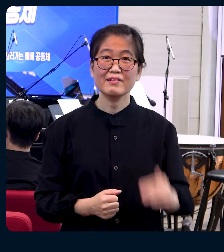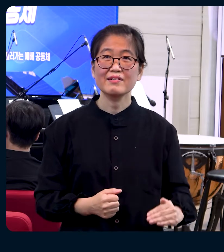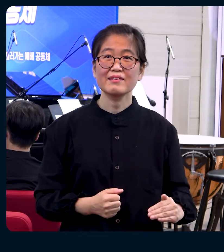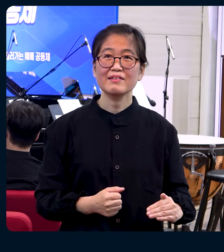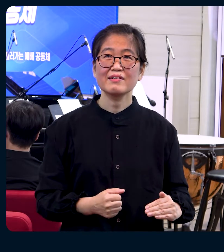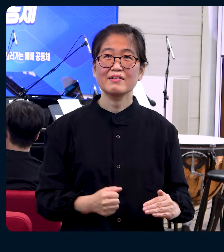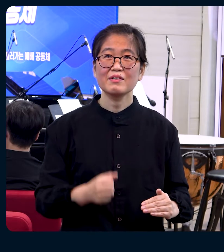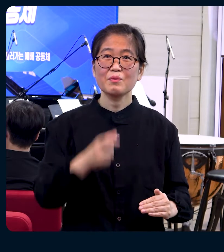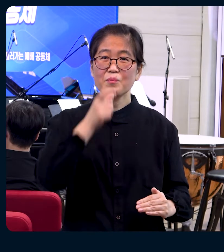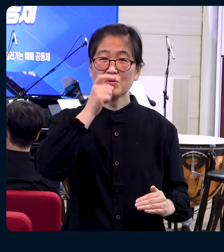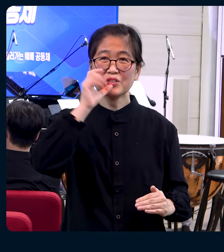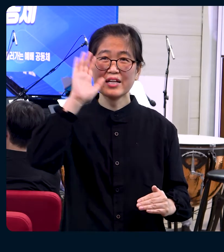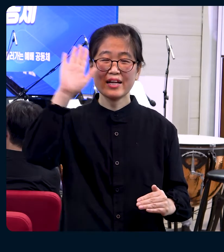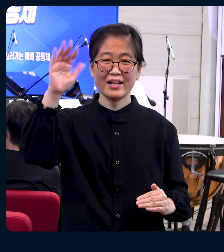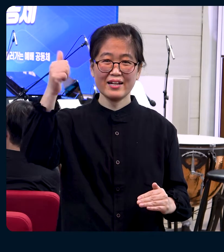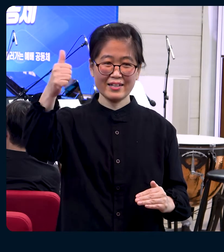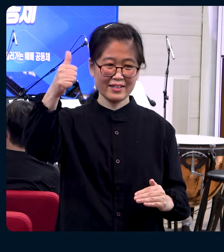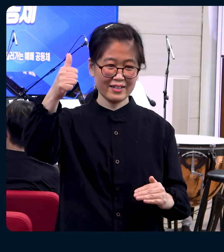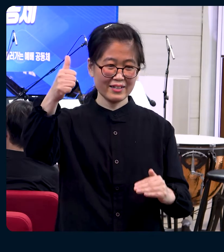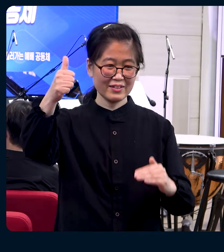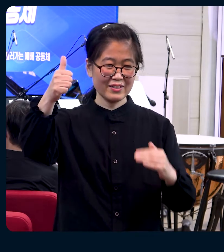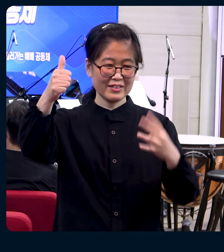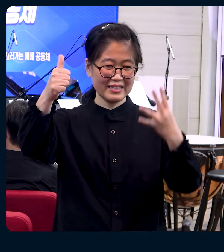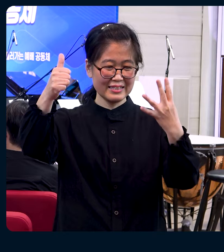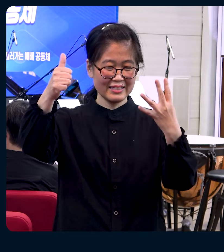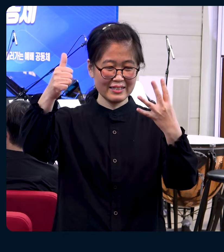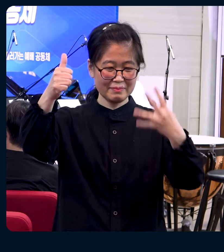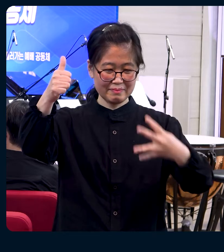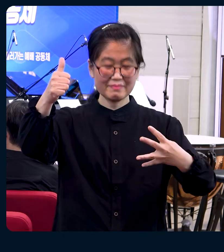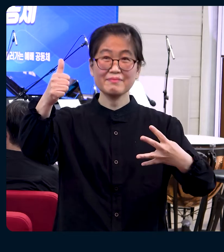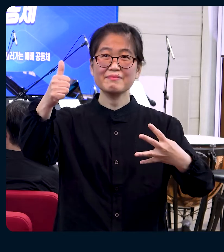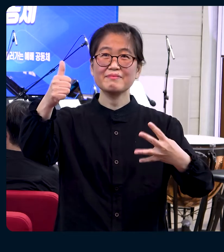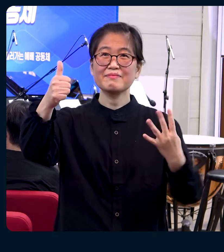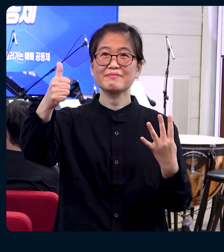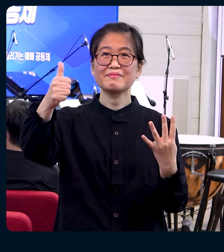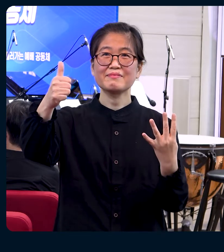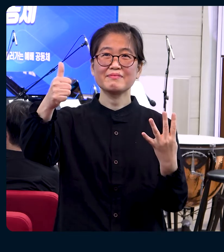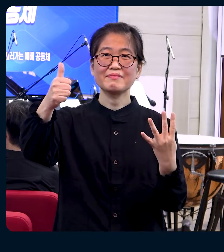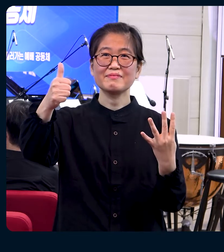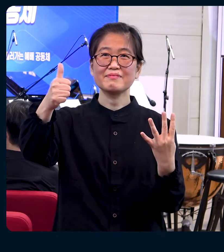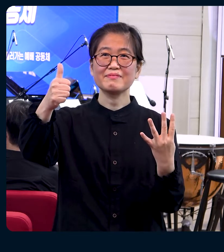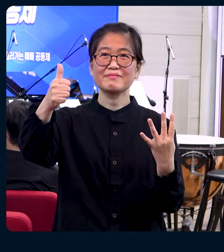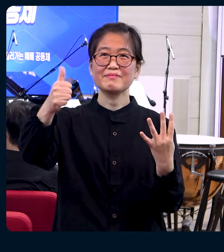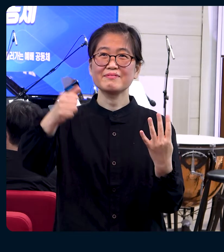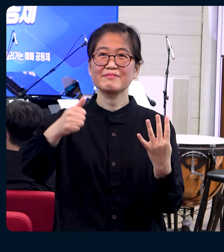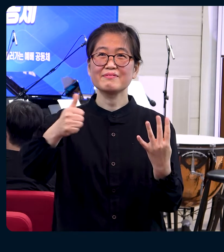예. 모세는 여기 있고. 예. 잘 됐습니다.